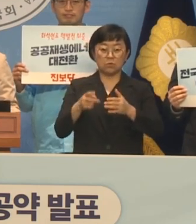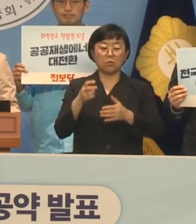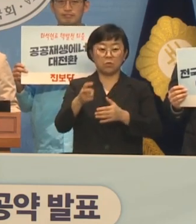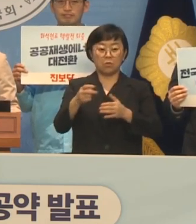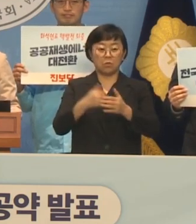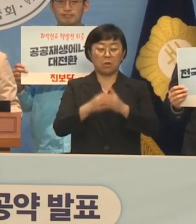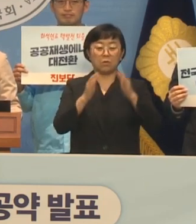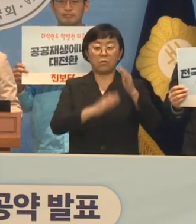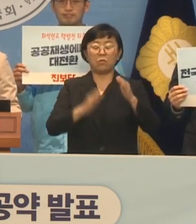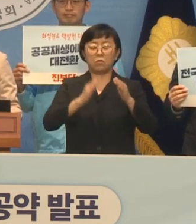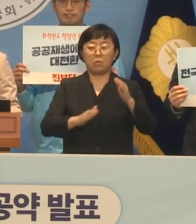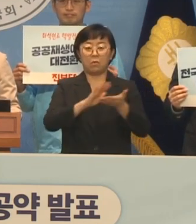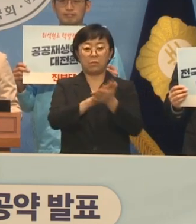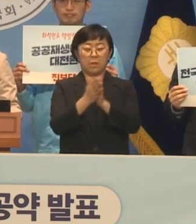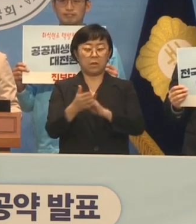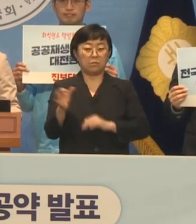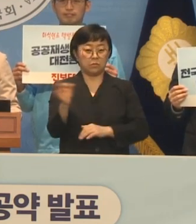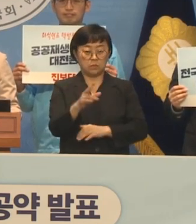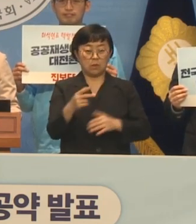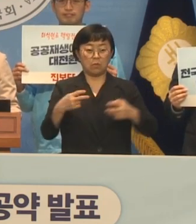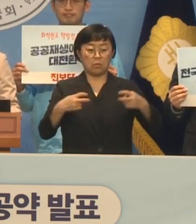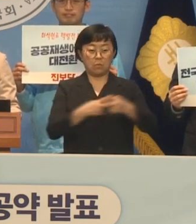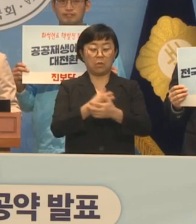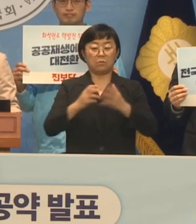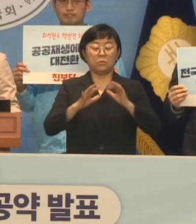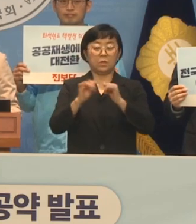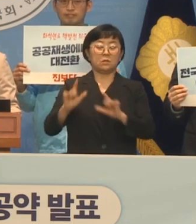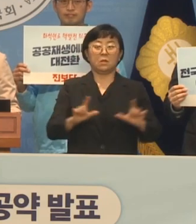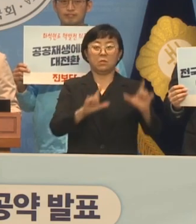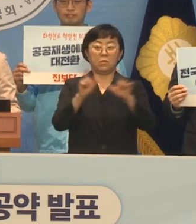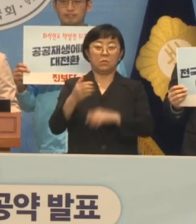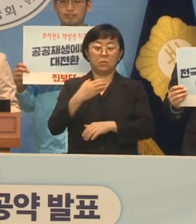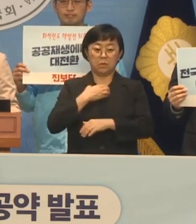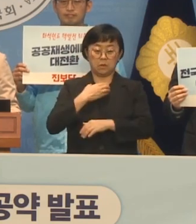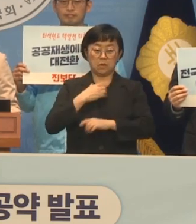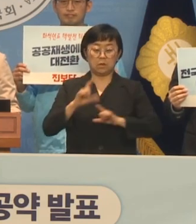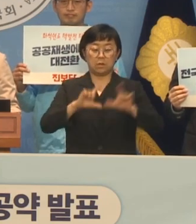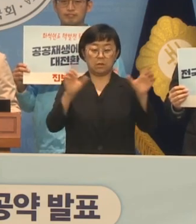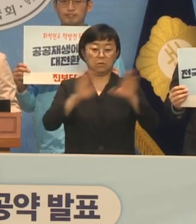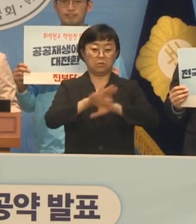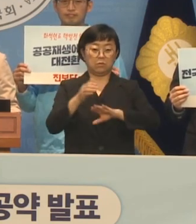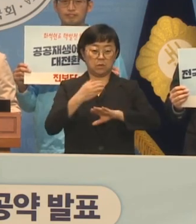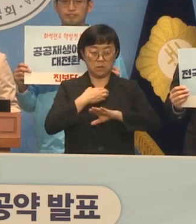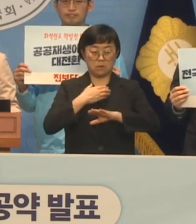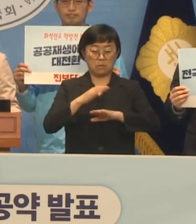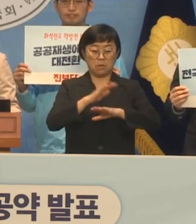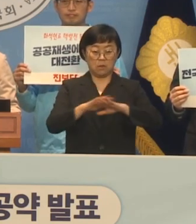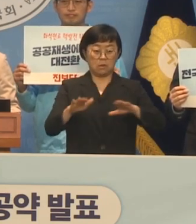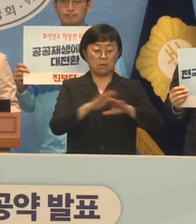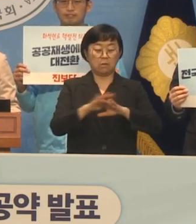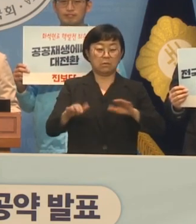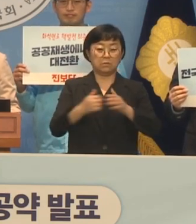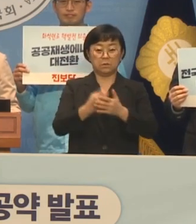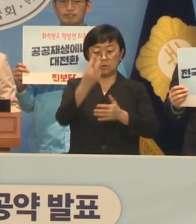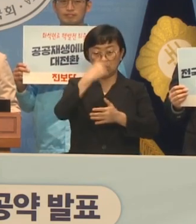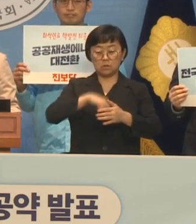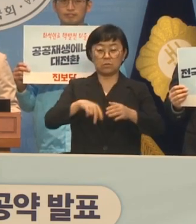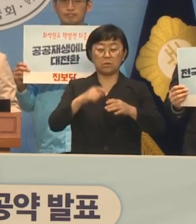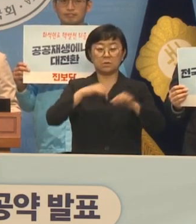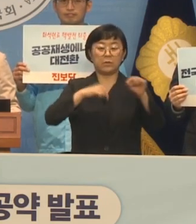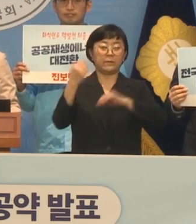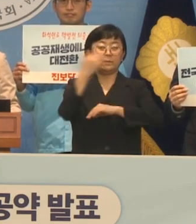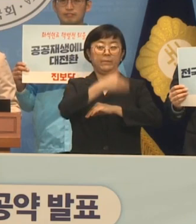추진하겠습니다. 무상교통은 민생위기와 기후위기를 해결하는 일석이조의